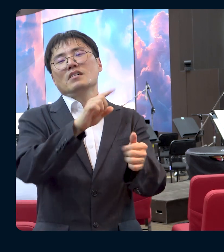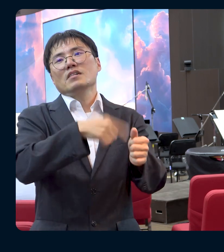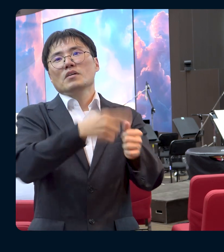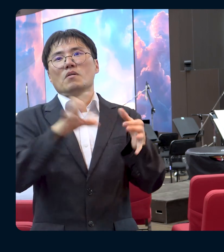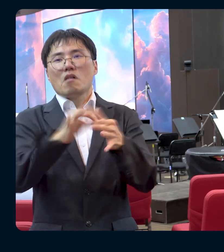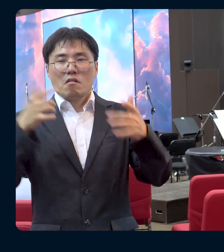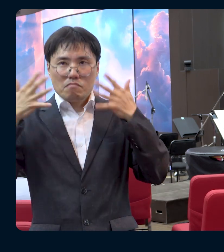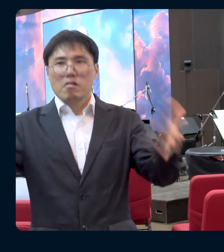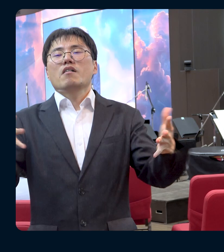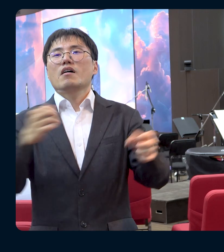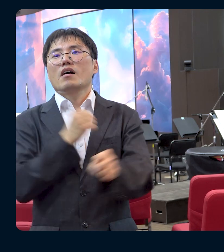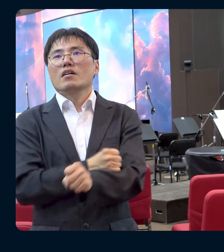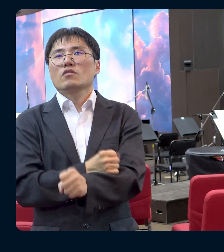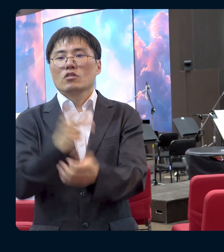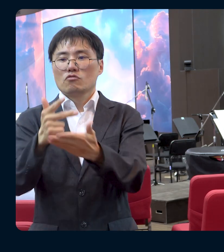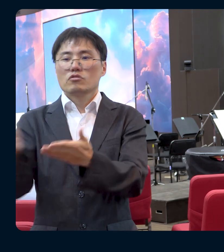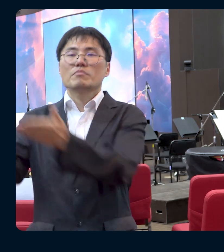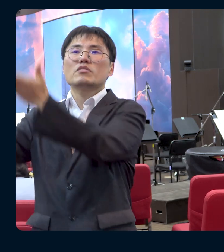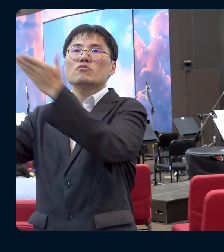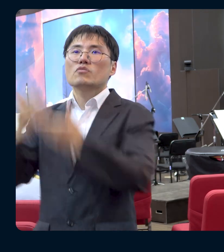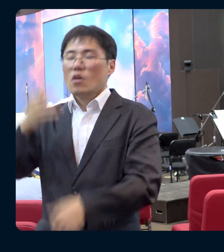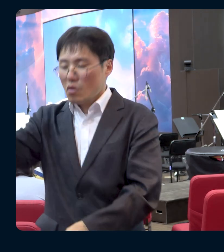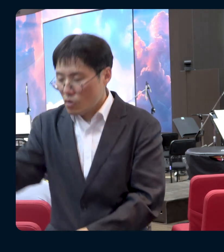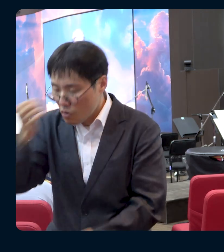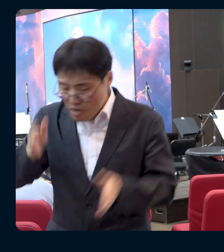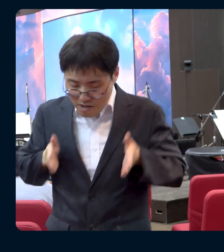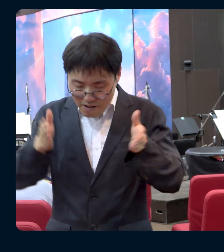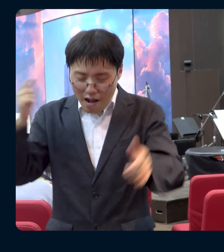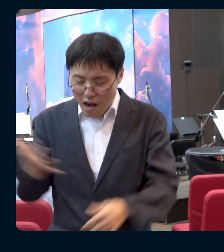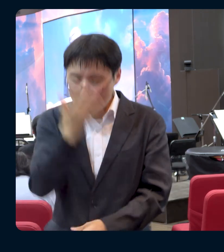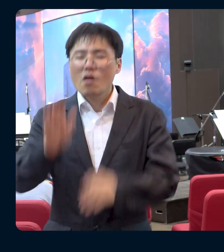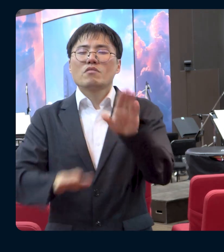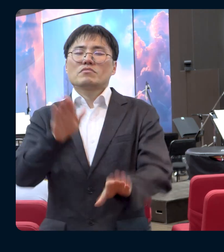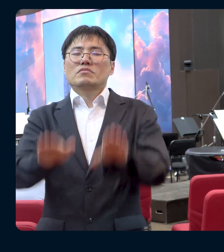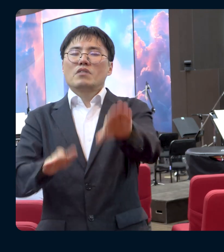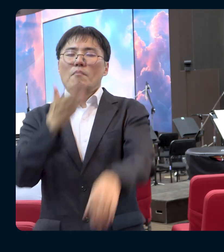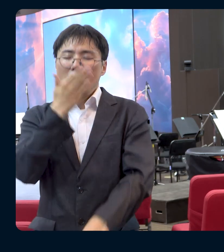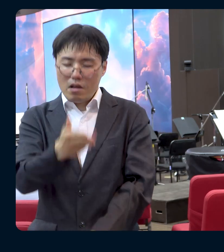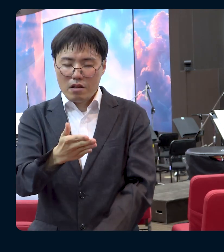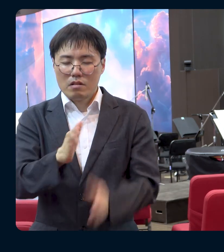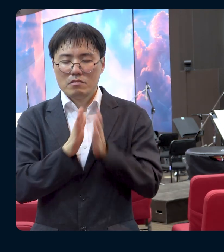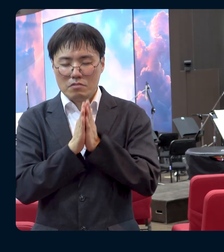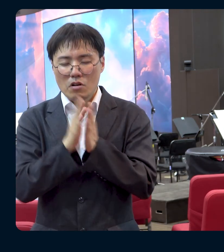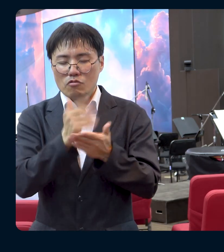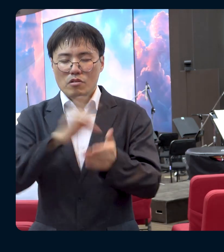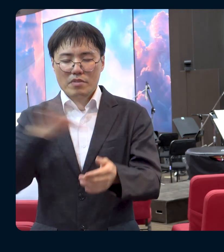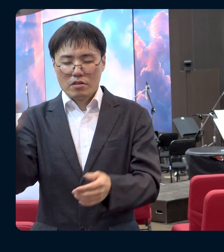담대하게 소속을 분명히 하면서 우리 주님이 주신 거룩의